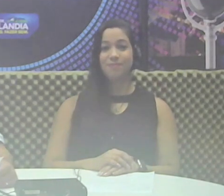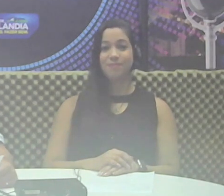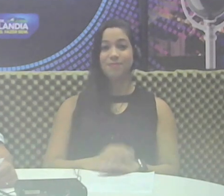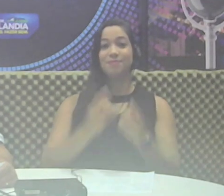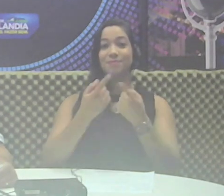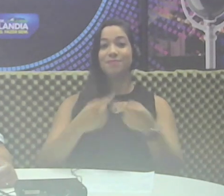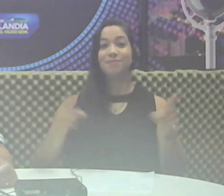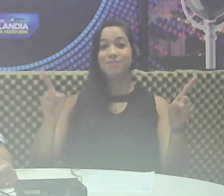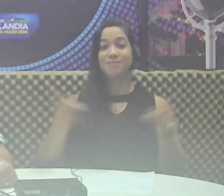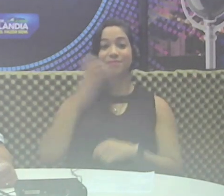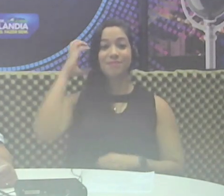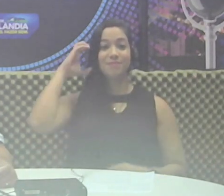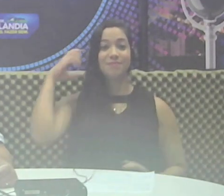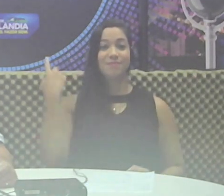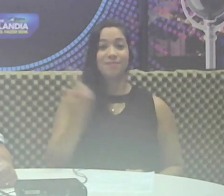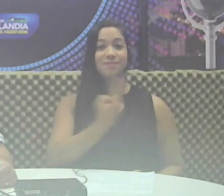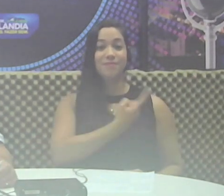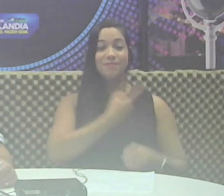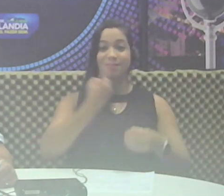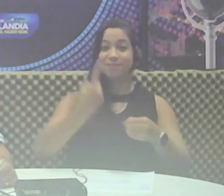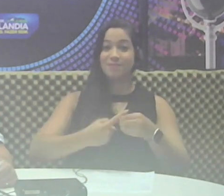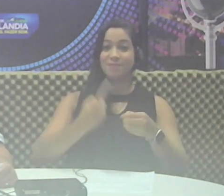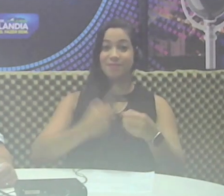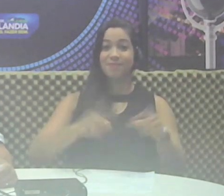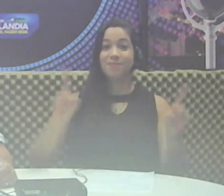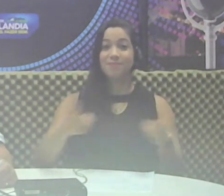Rádio Nossa Cidade.